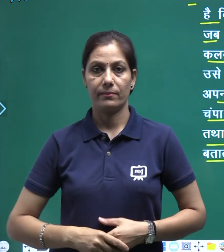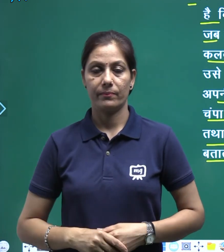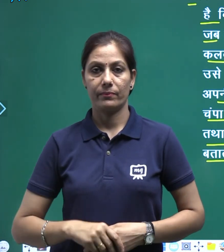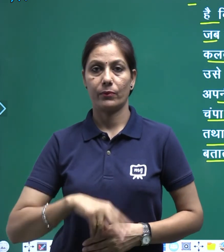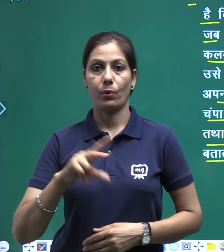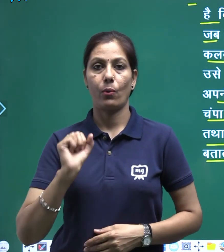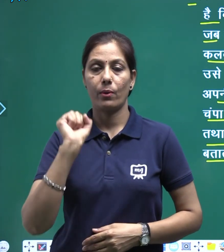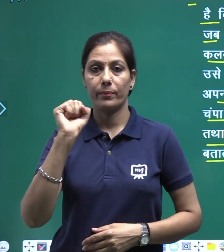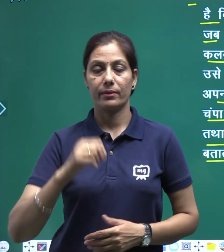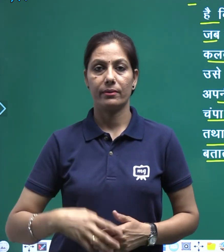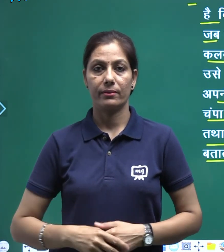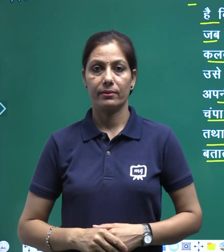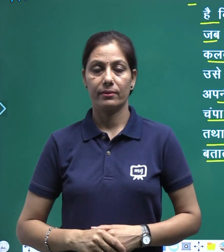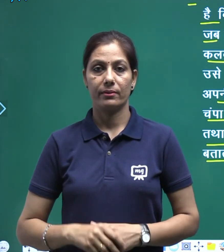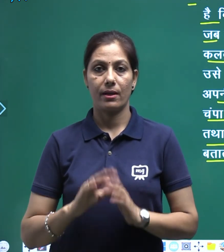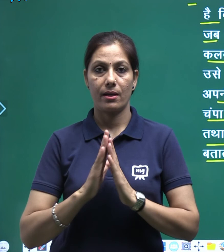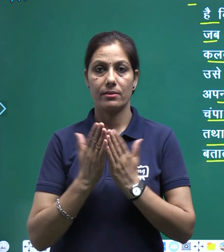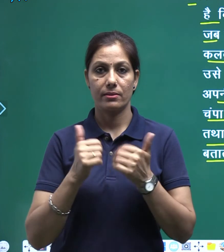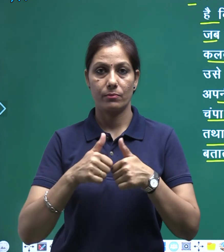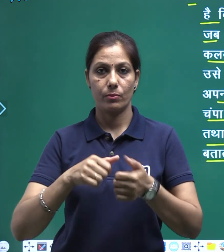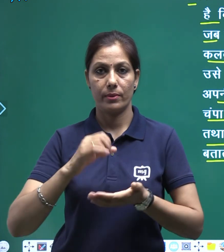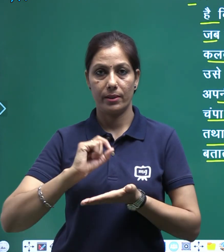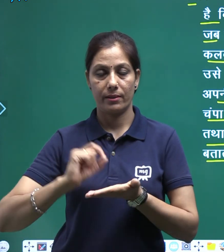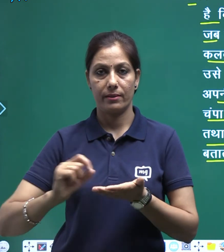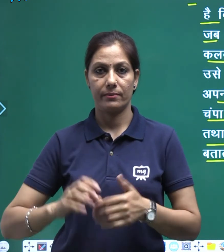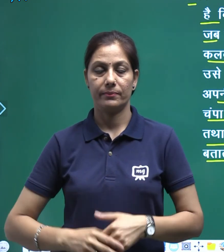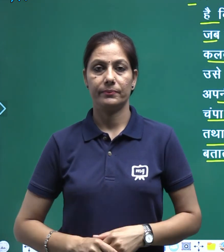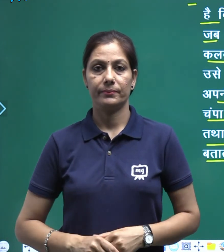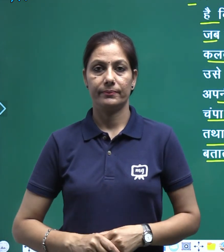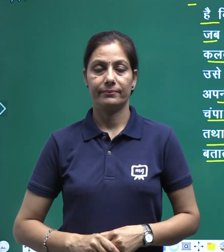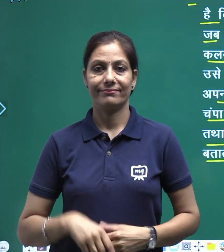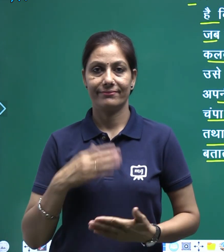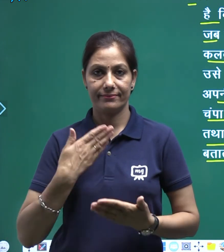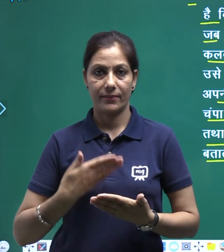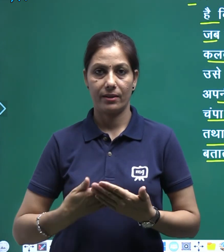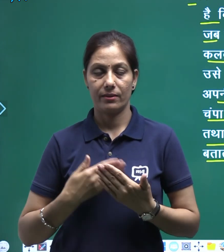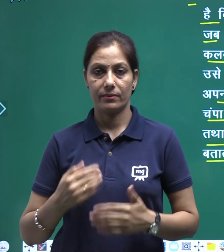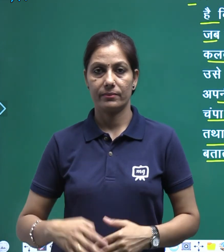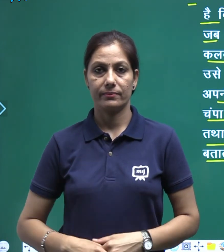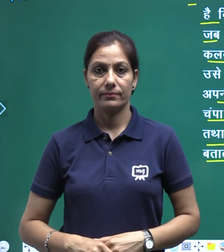और अपनी उत्तर पुस्तिका में लिखें। धन्यवाद।